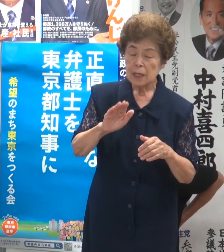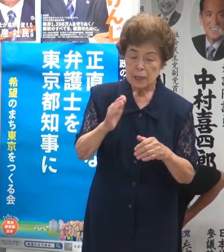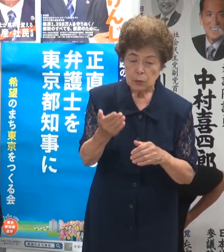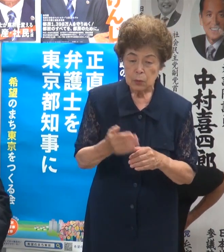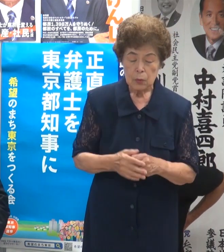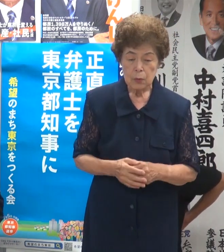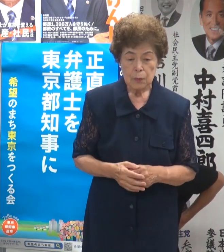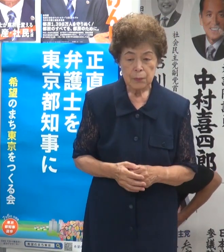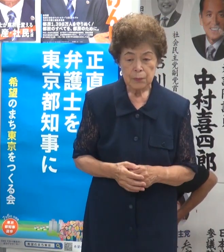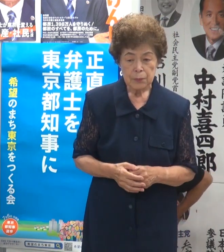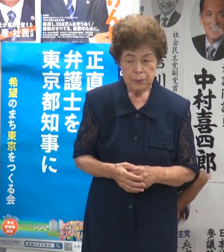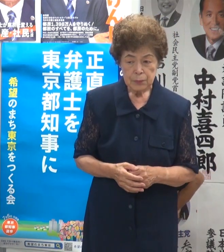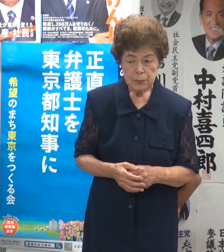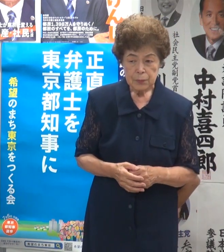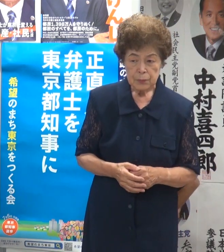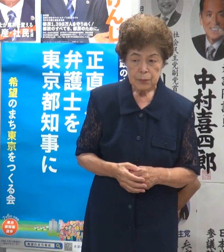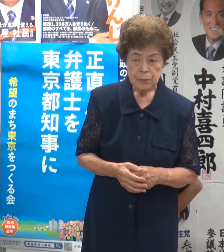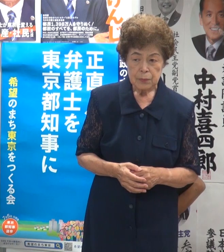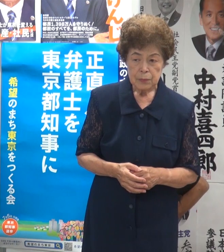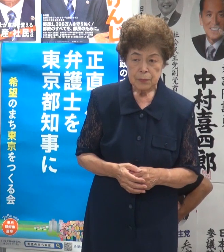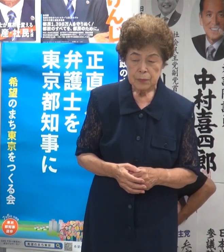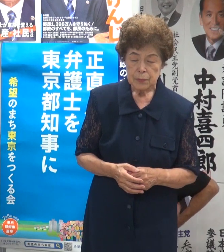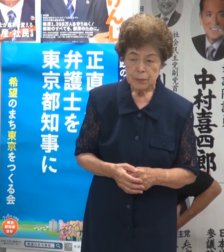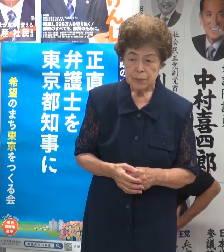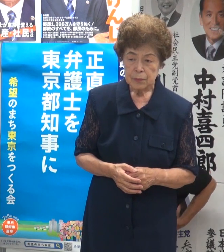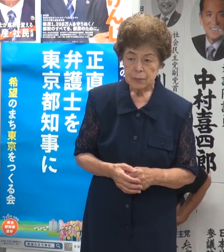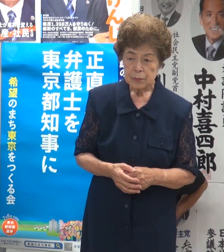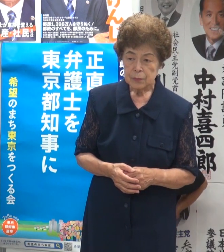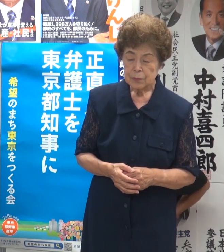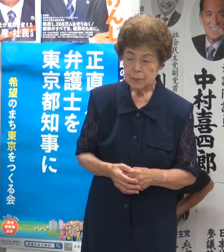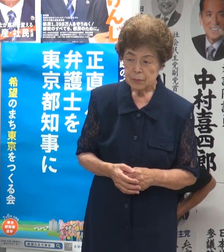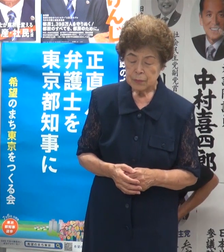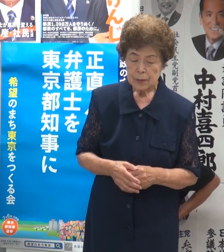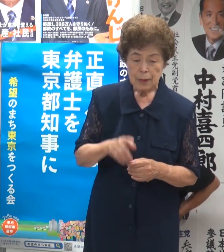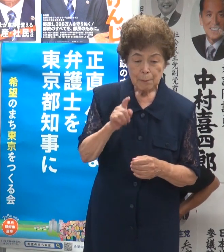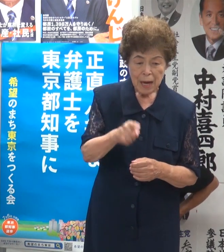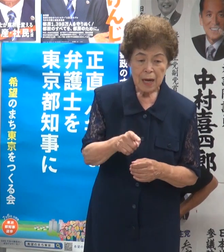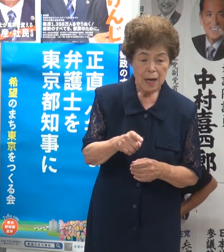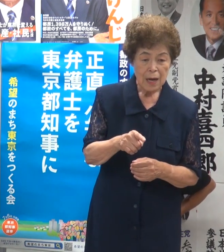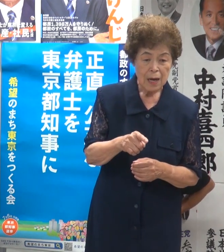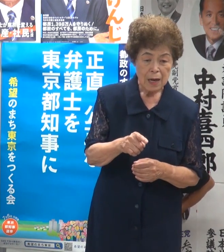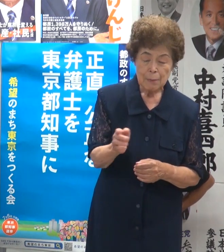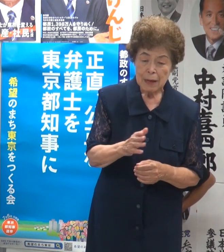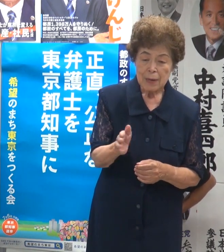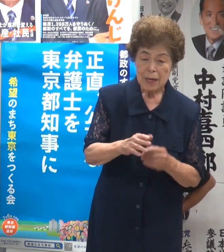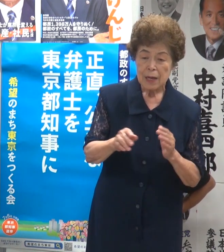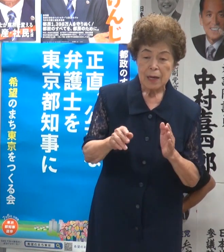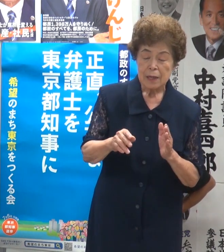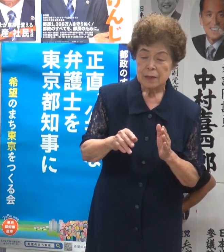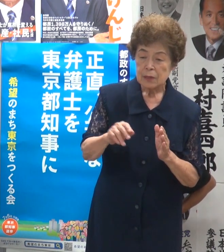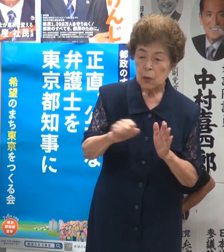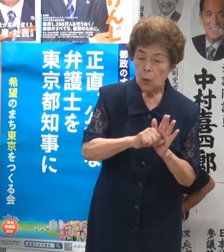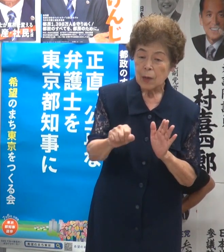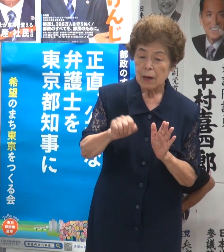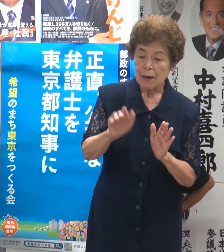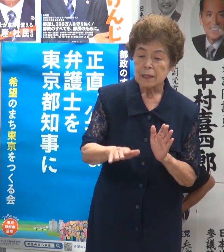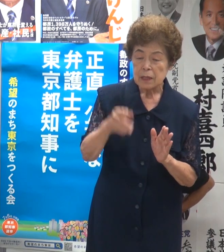ども、で一定 の, その効果はあったのかなとは思うのですが、